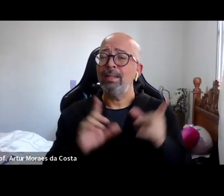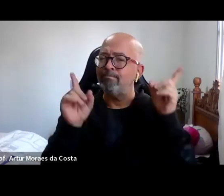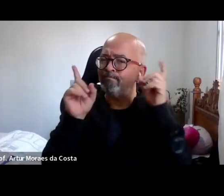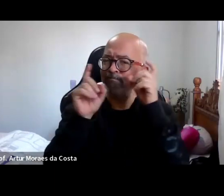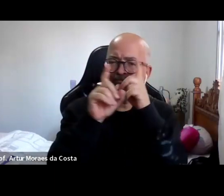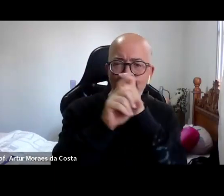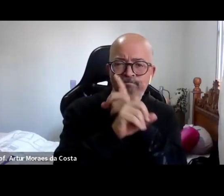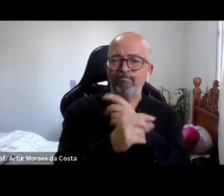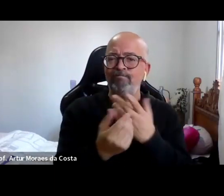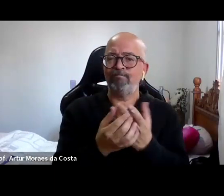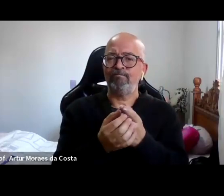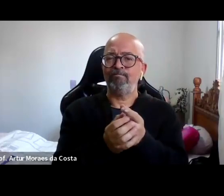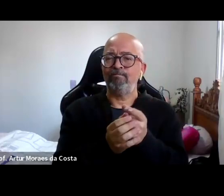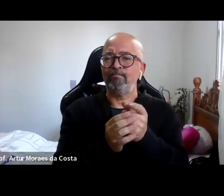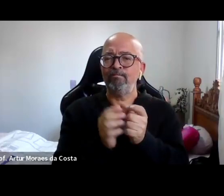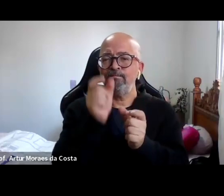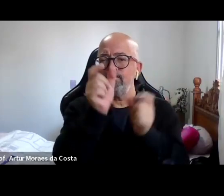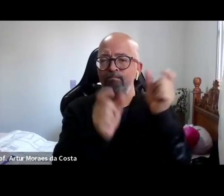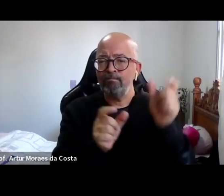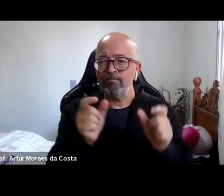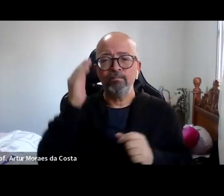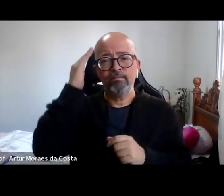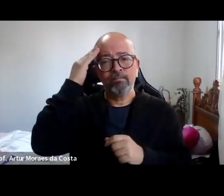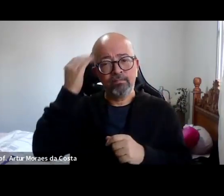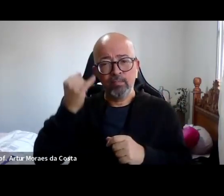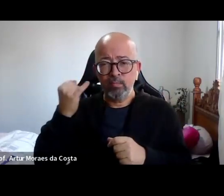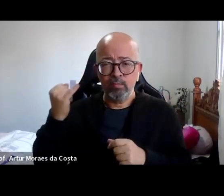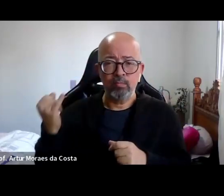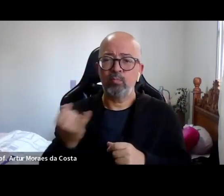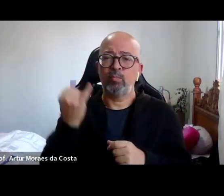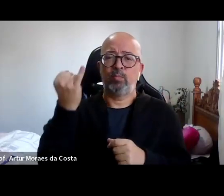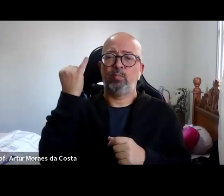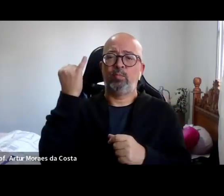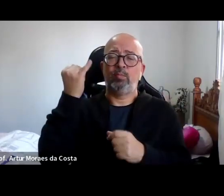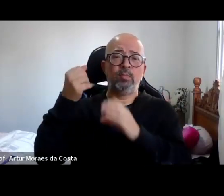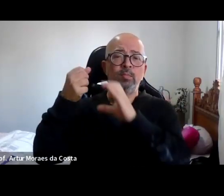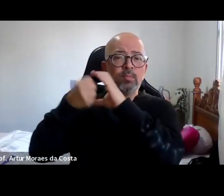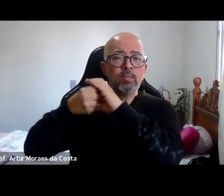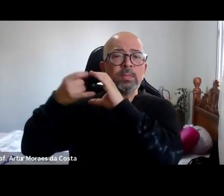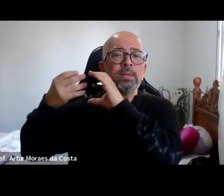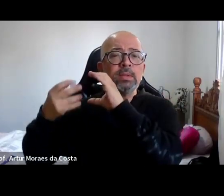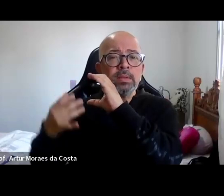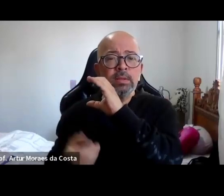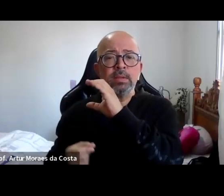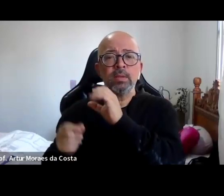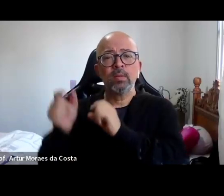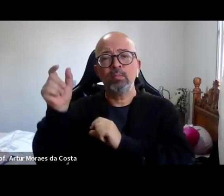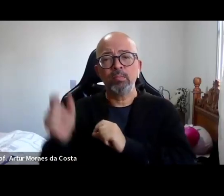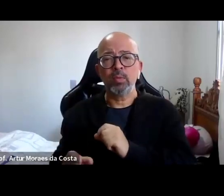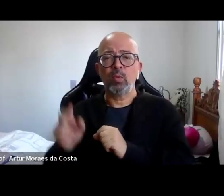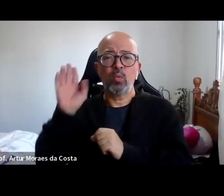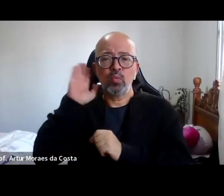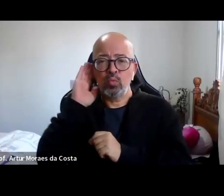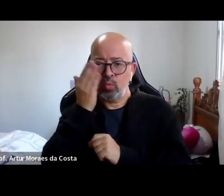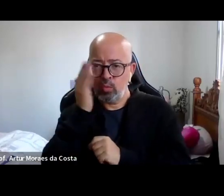descripción en la vida de una persona sordociega que sepan ponerse en su lugar y tengan muy claro